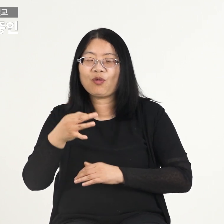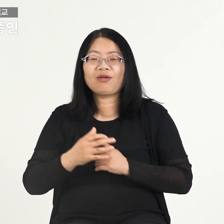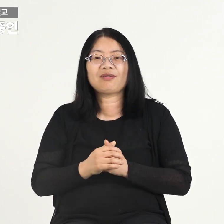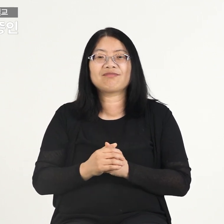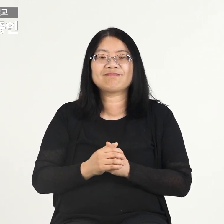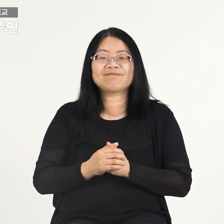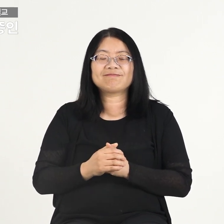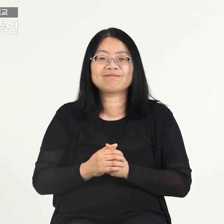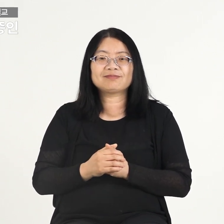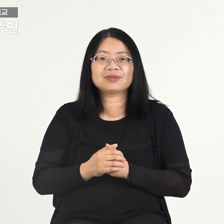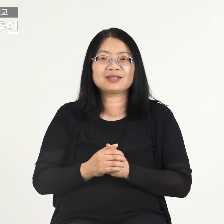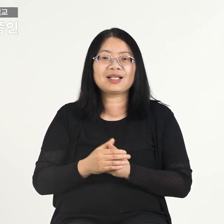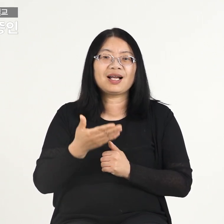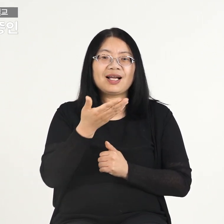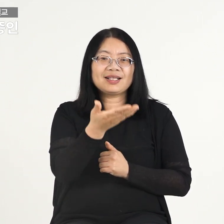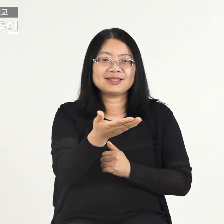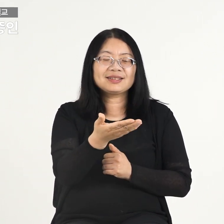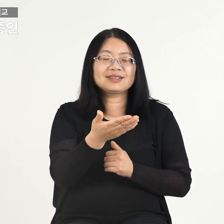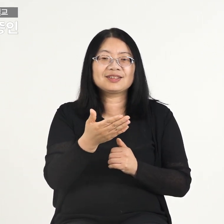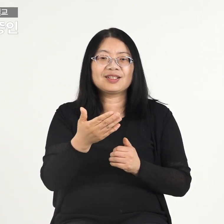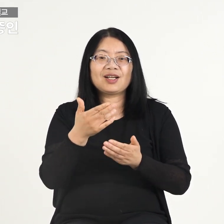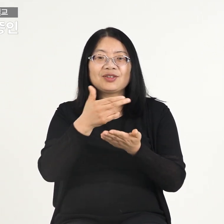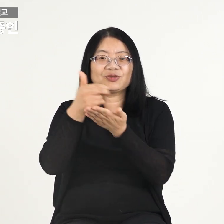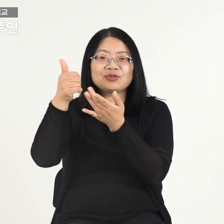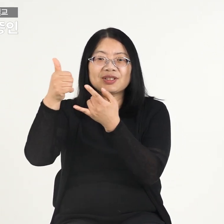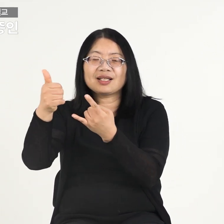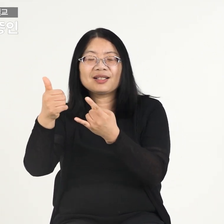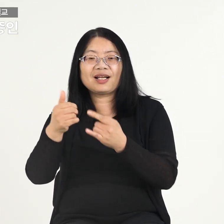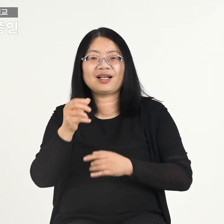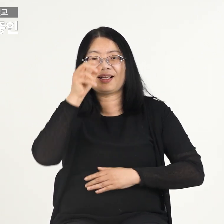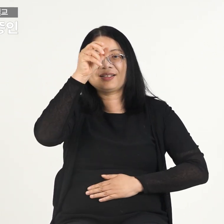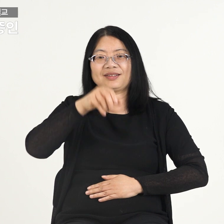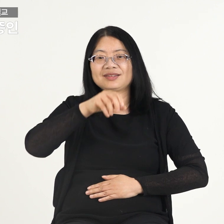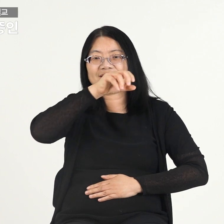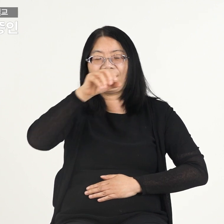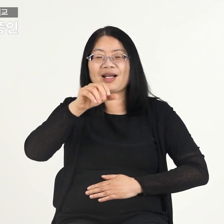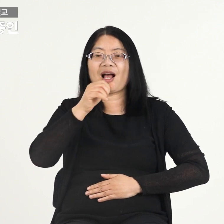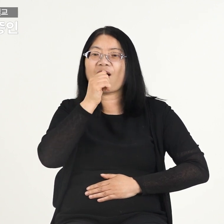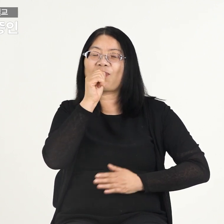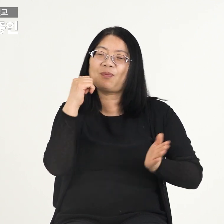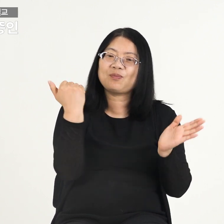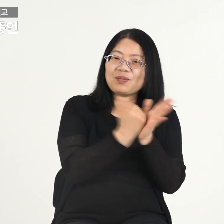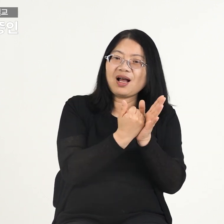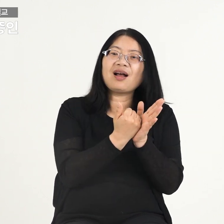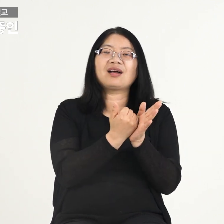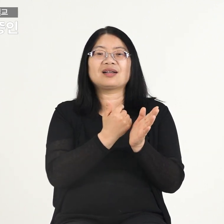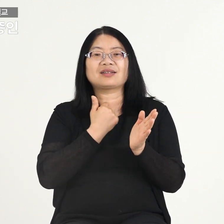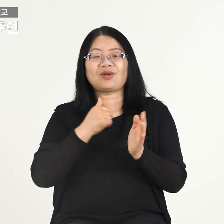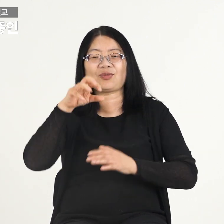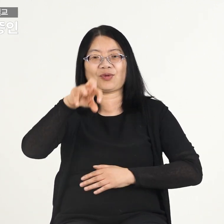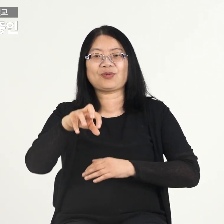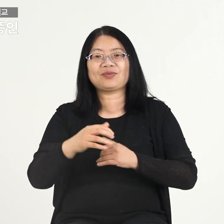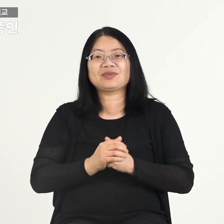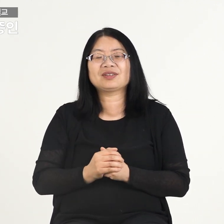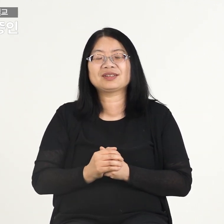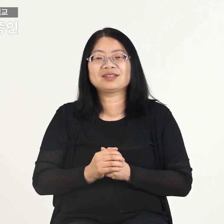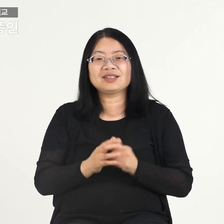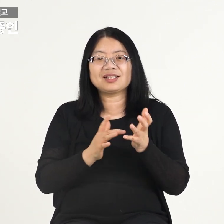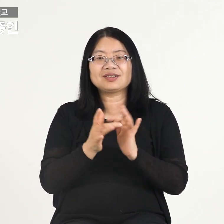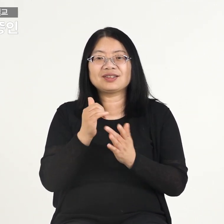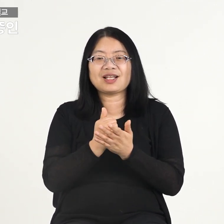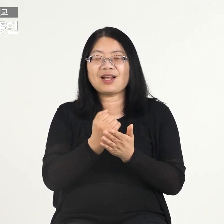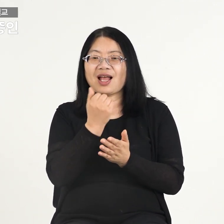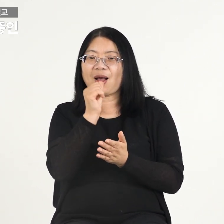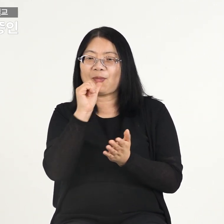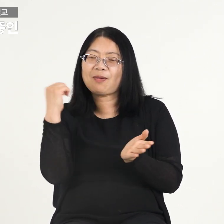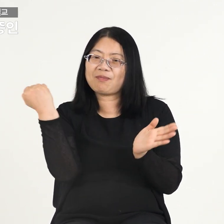곧 그들의 주께서 십자가에 못 박히신 곳이라. 여러분, 예수님이 십자가에